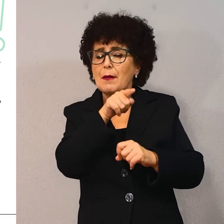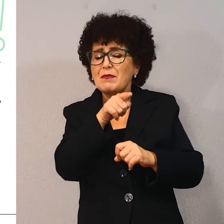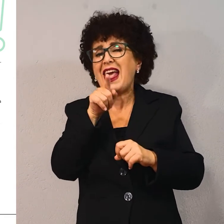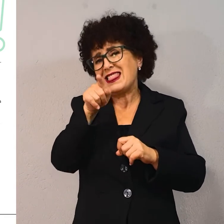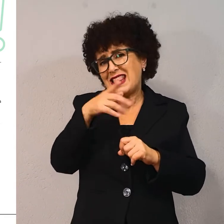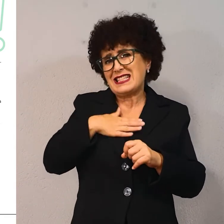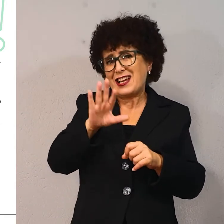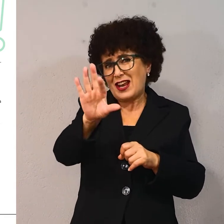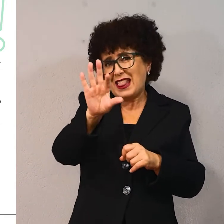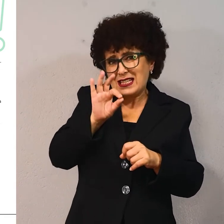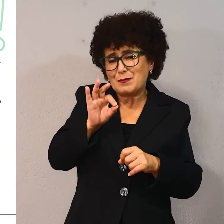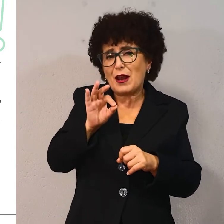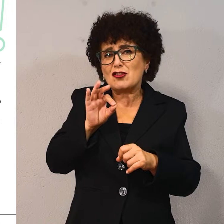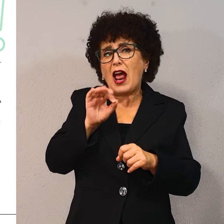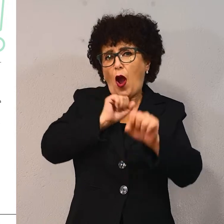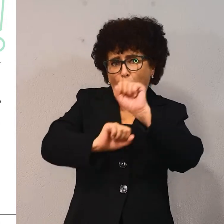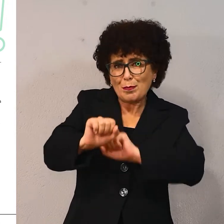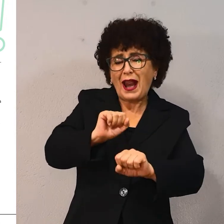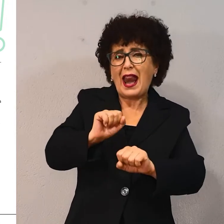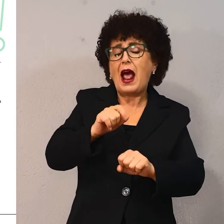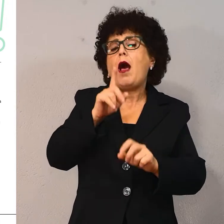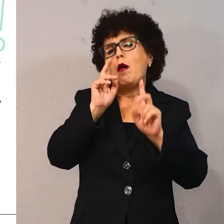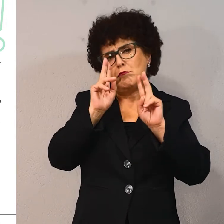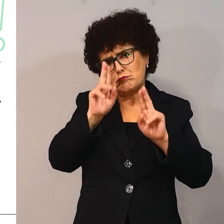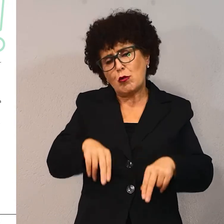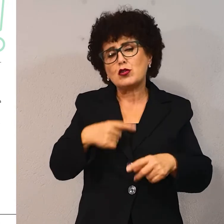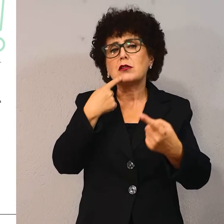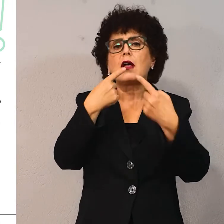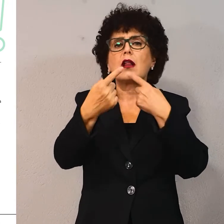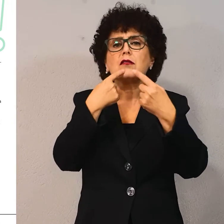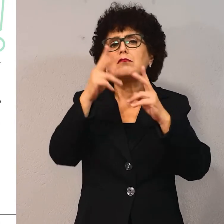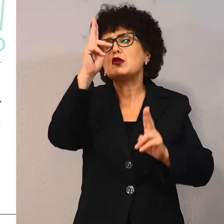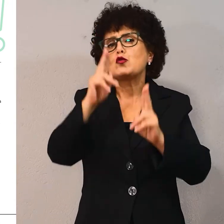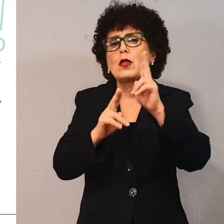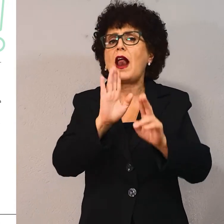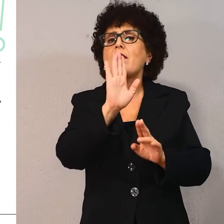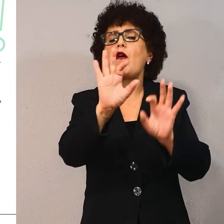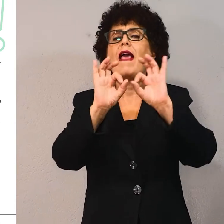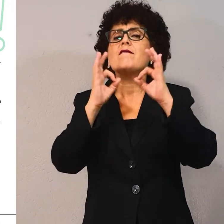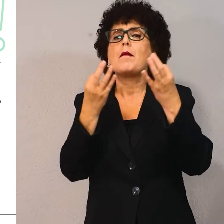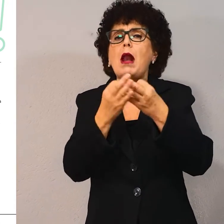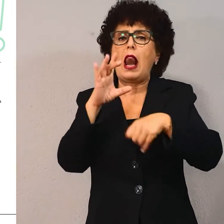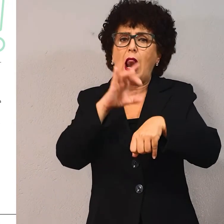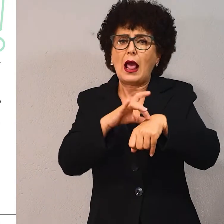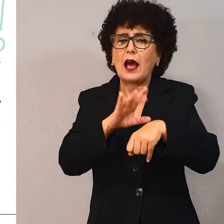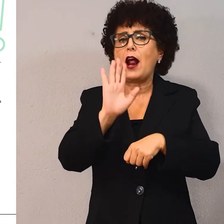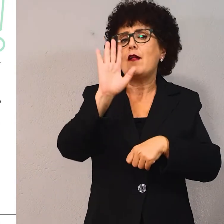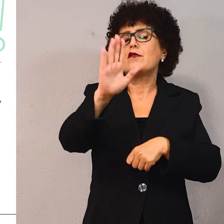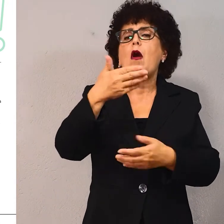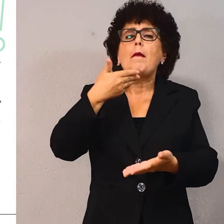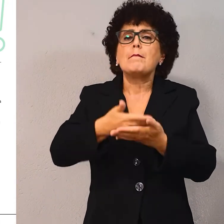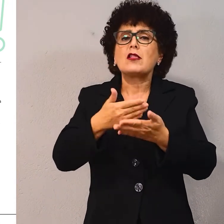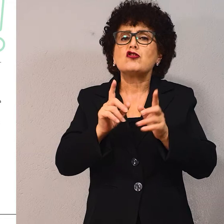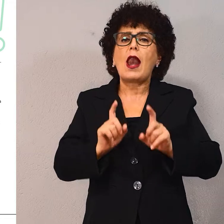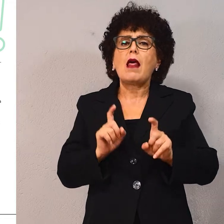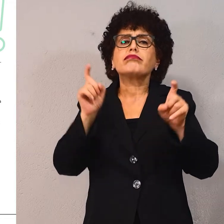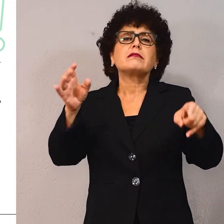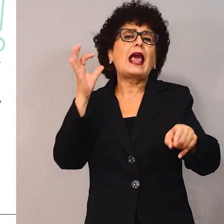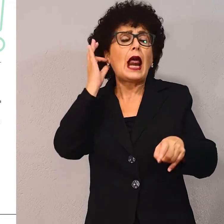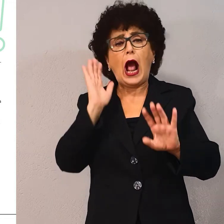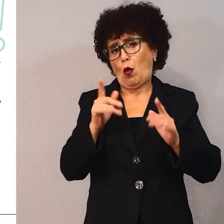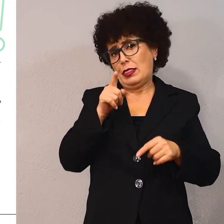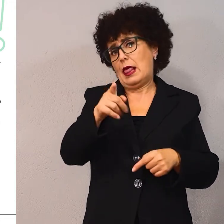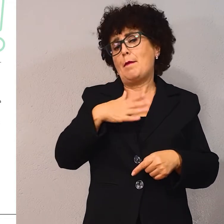избор за контрацепција можеш да дискутираш со твојот семеен лекар, твојот матичен гинеколог, доколку го